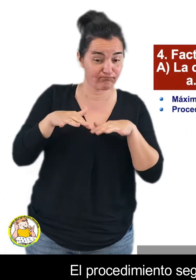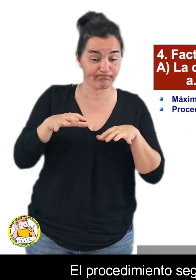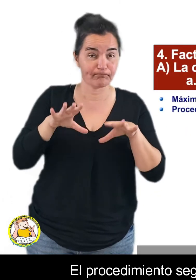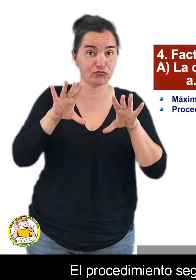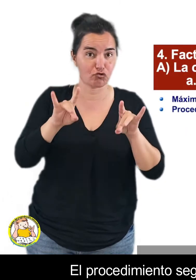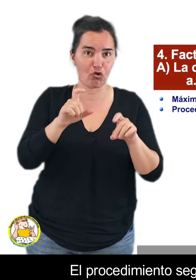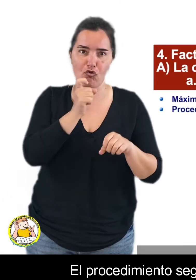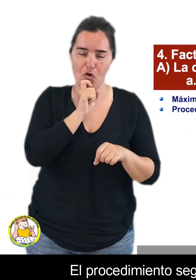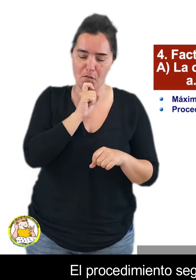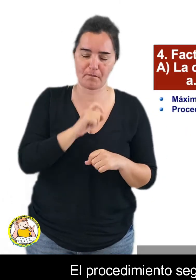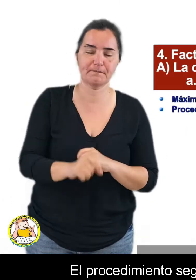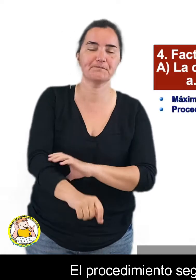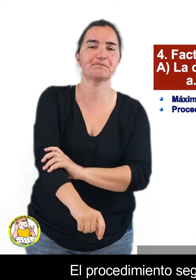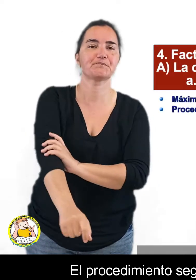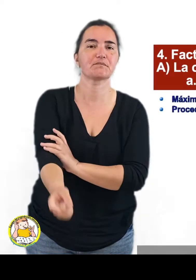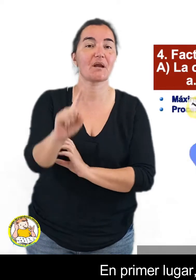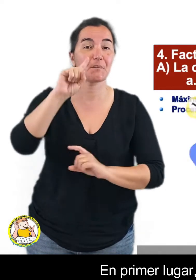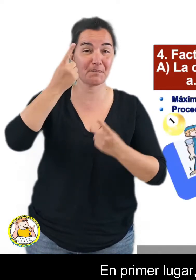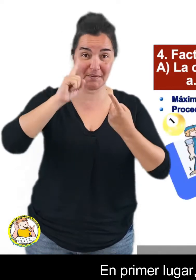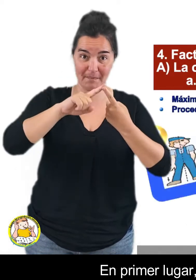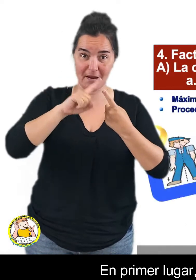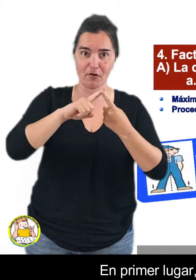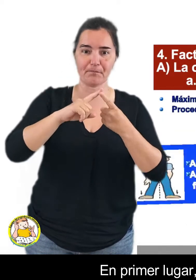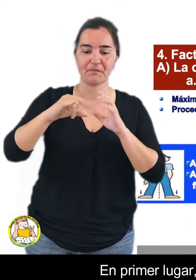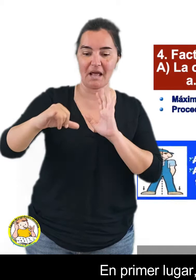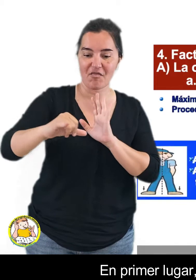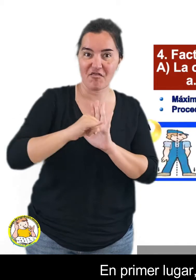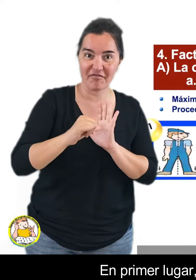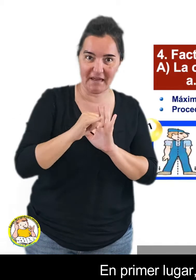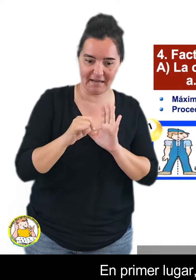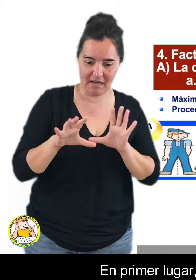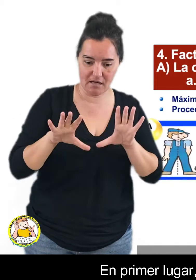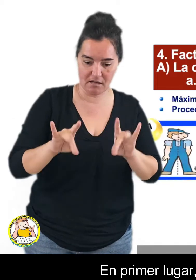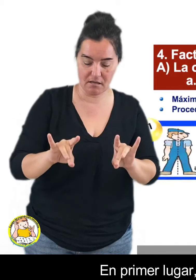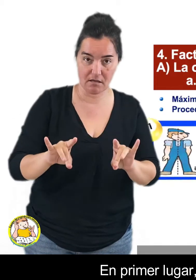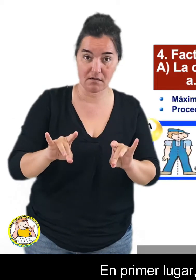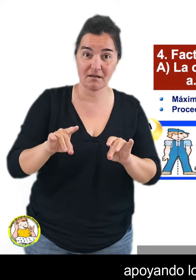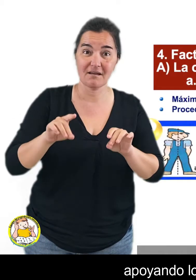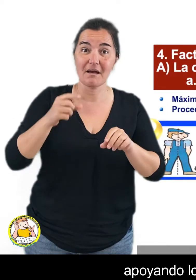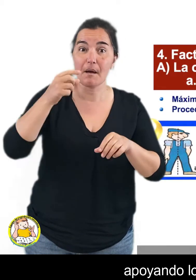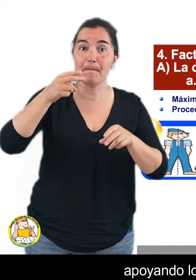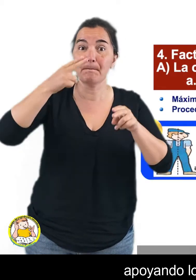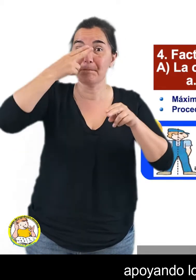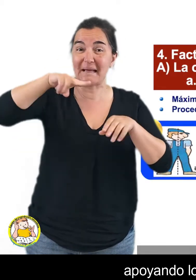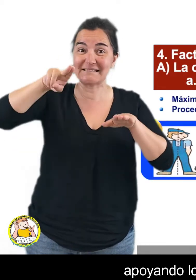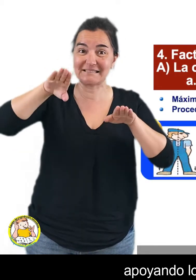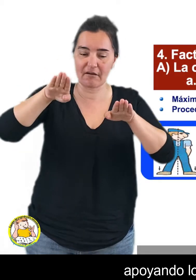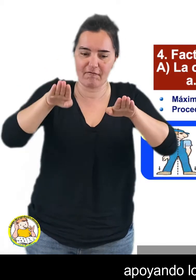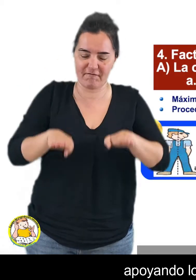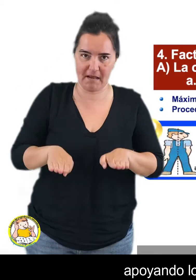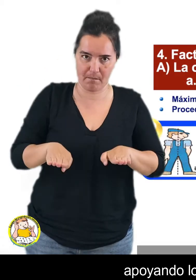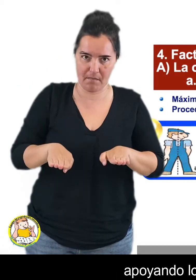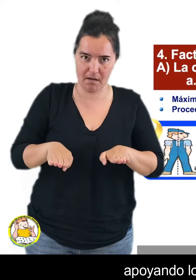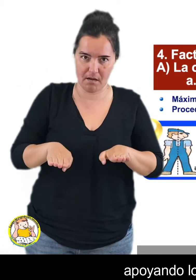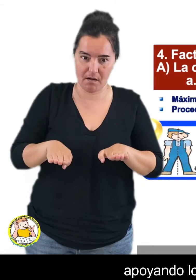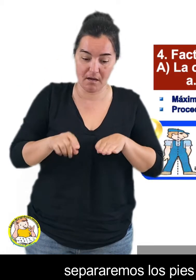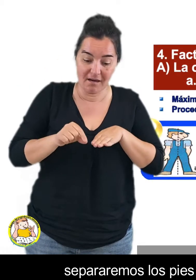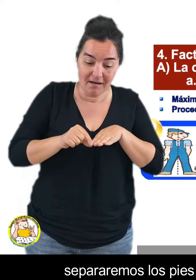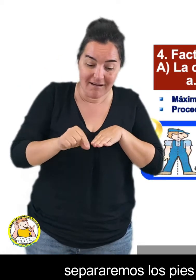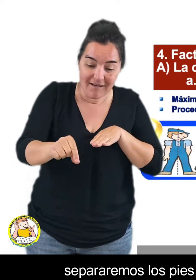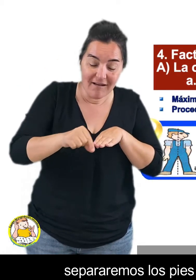seguro para mover cargas es el siguiente. En primer lugar, debemos acercarnos a la carga apoyando los pies firmemente en el